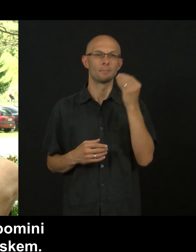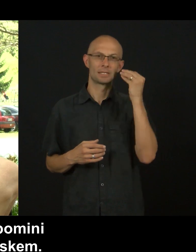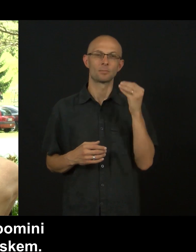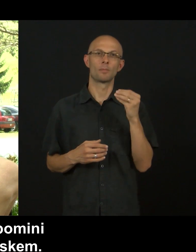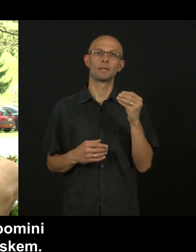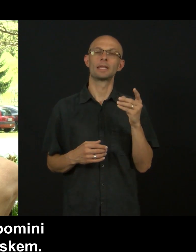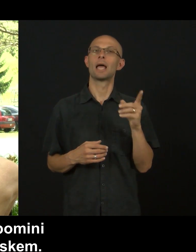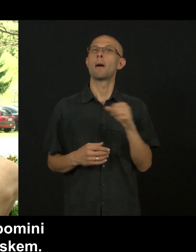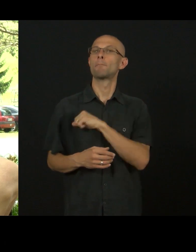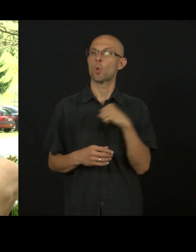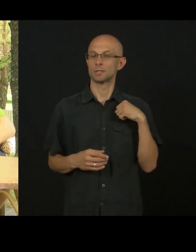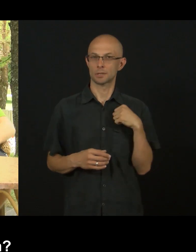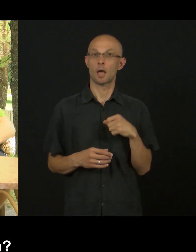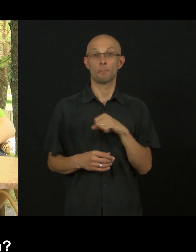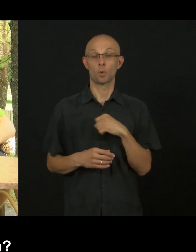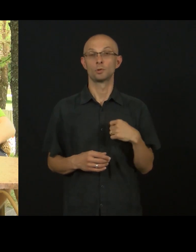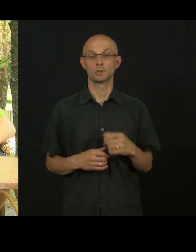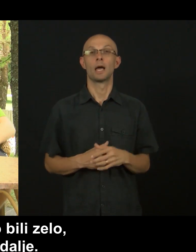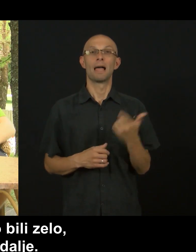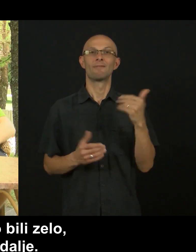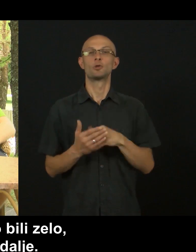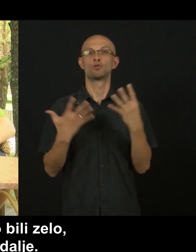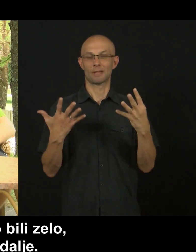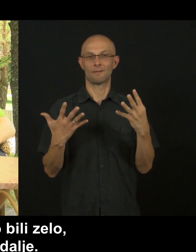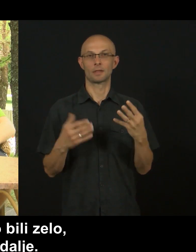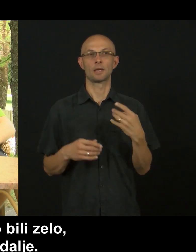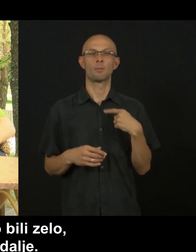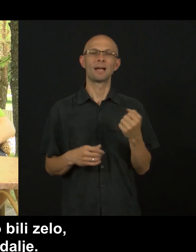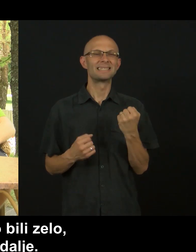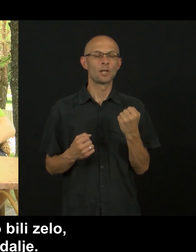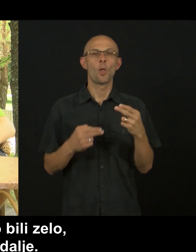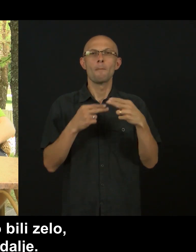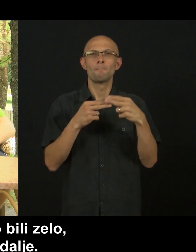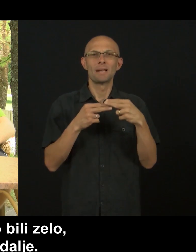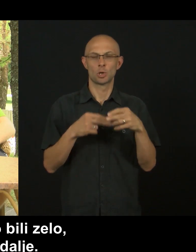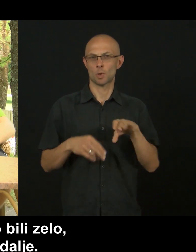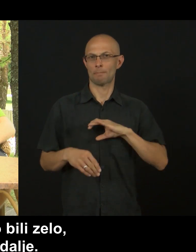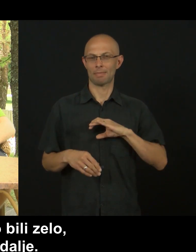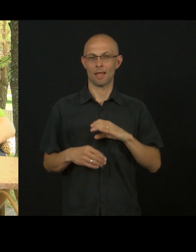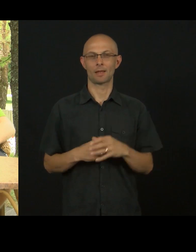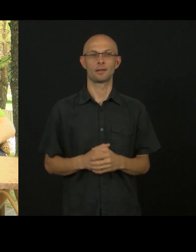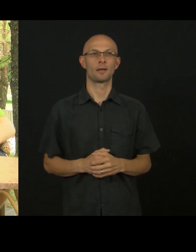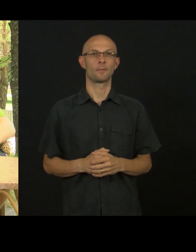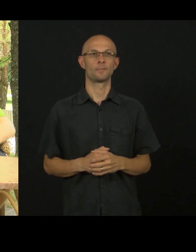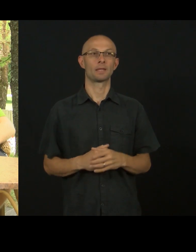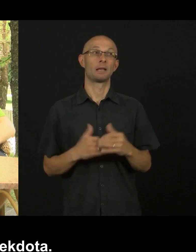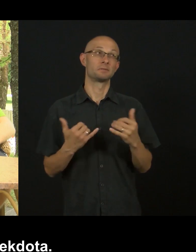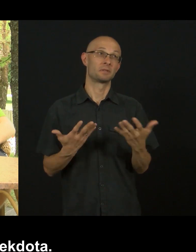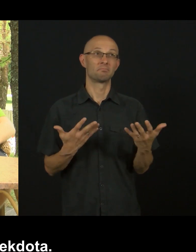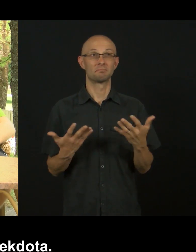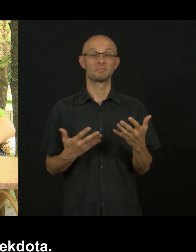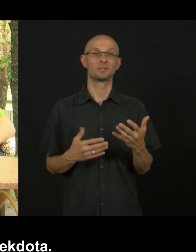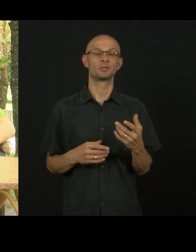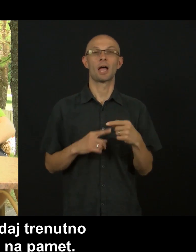Pa zelo lepi spomini so bili na Poljskem. Na Poljskem. Ja, 2009, ker smo bili zelo, zelo blizu medalje.